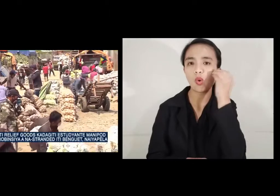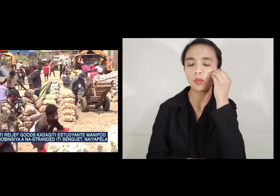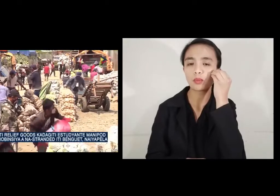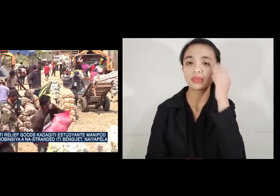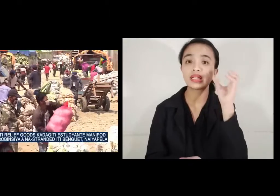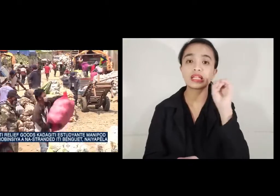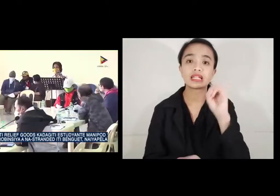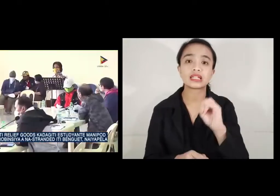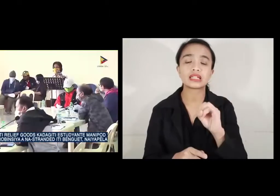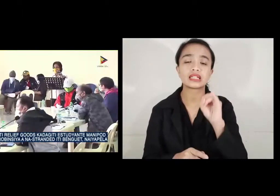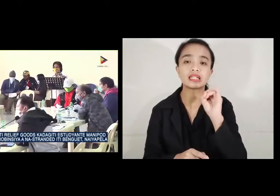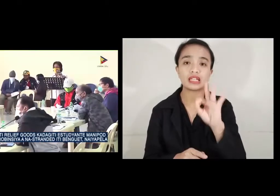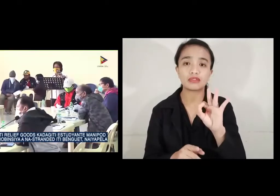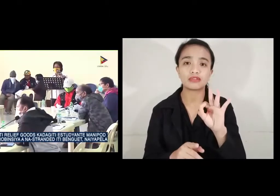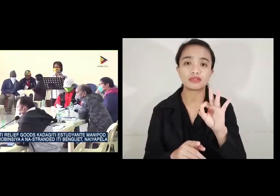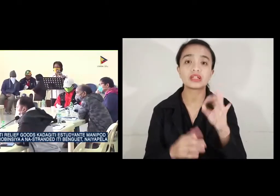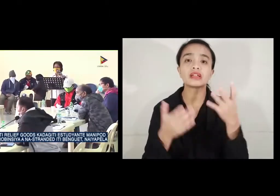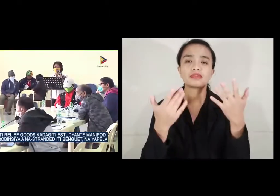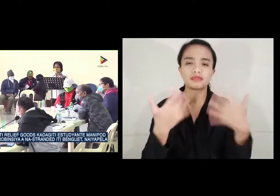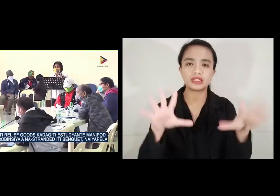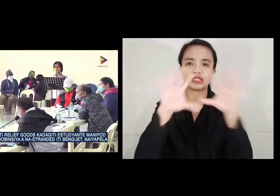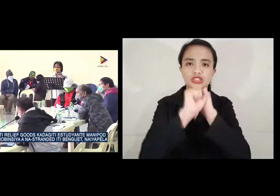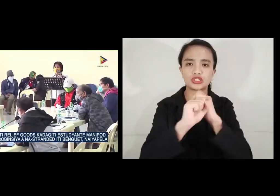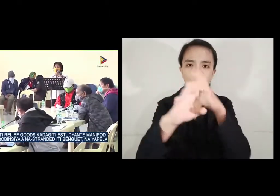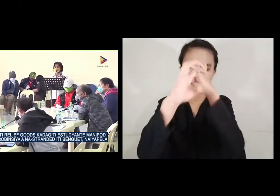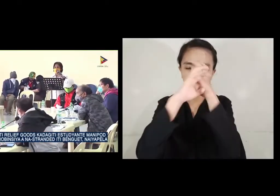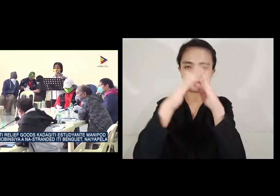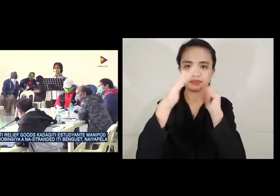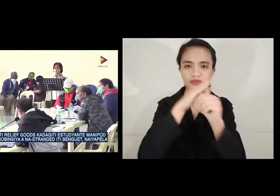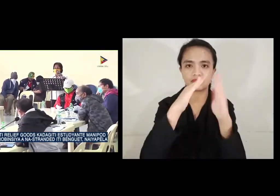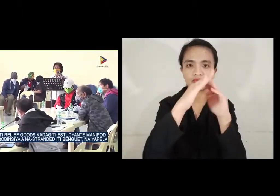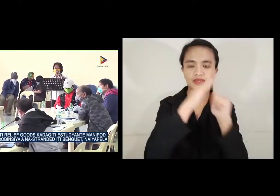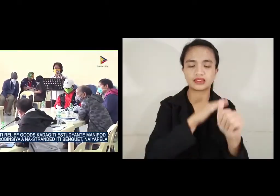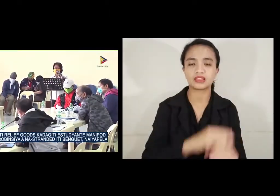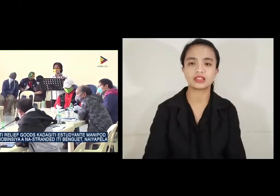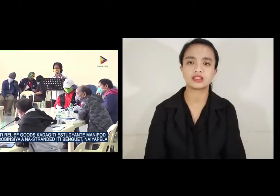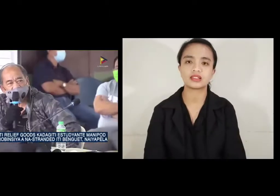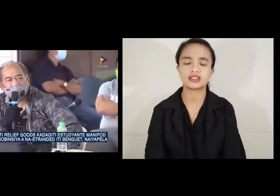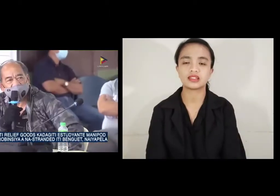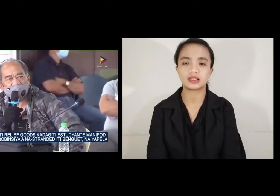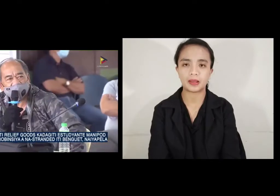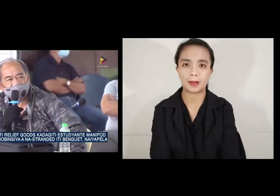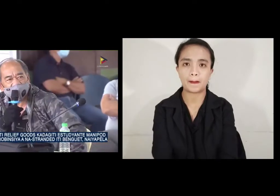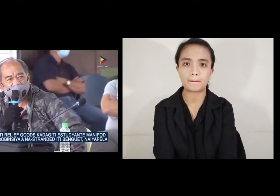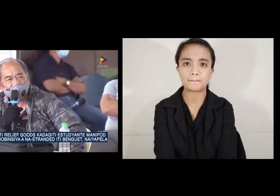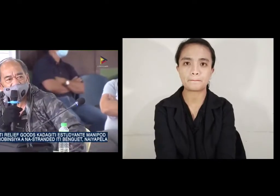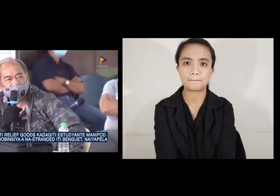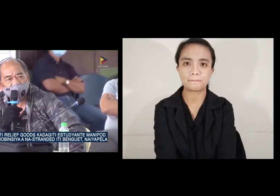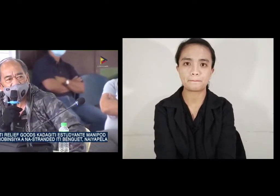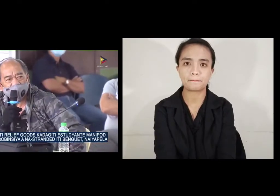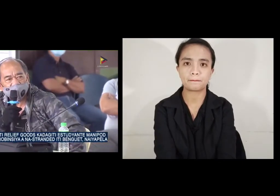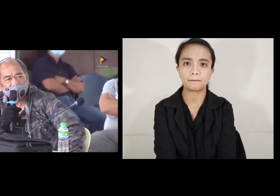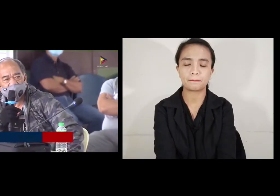iti luglugar da kalpasan a nailalayon ti enhanced community quarantine.